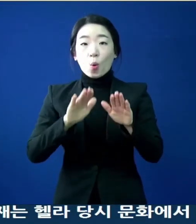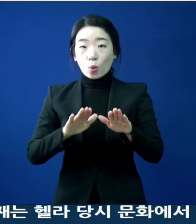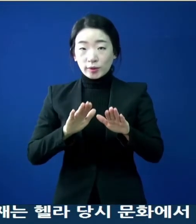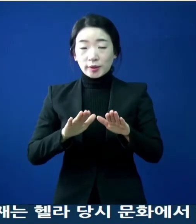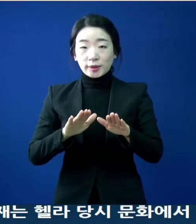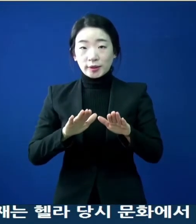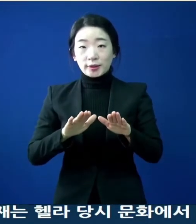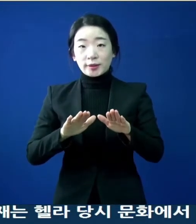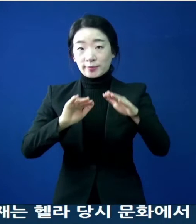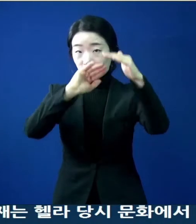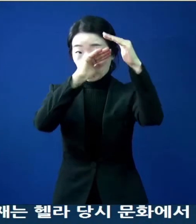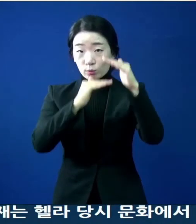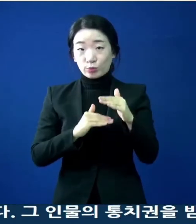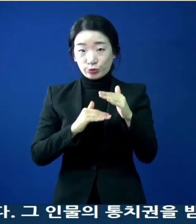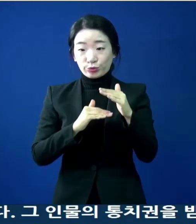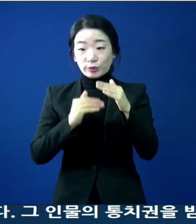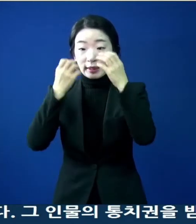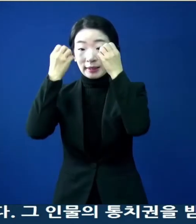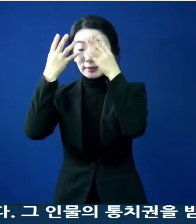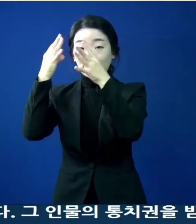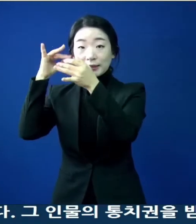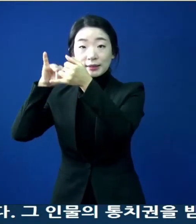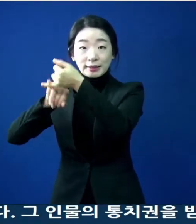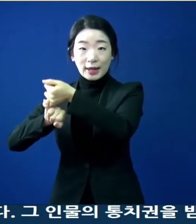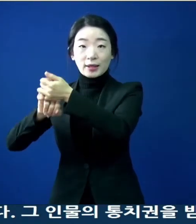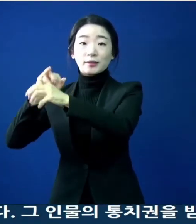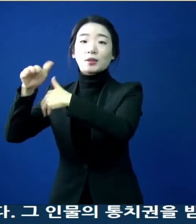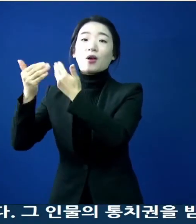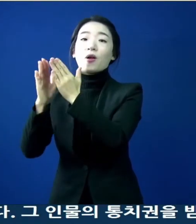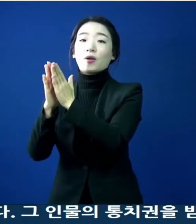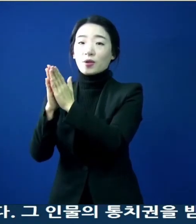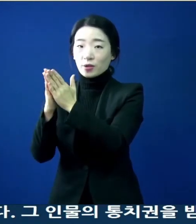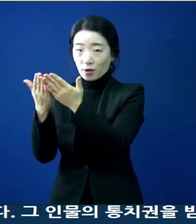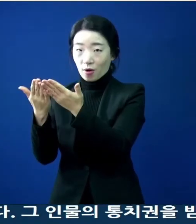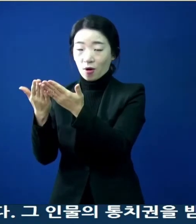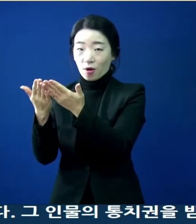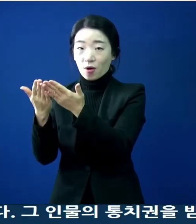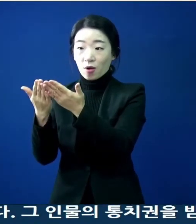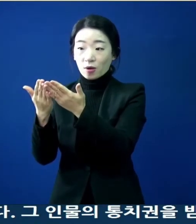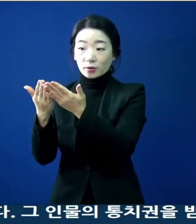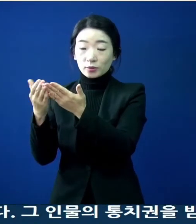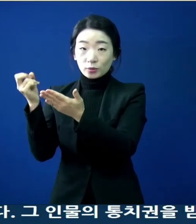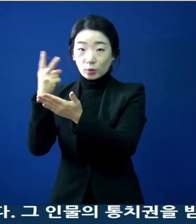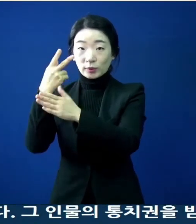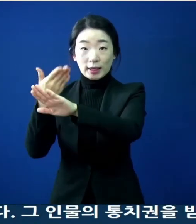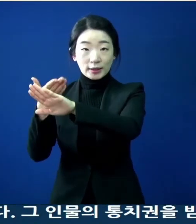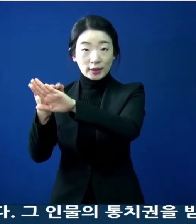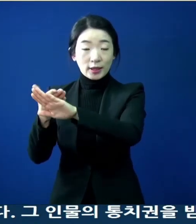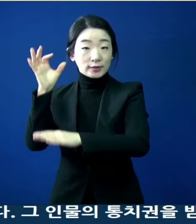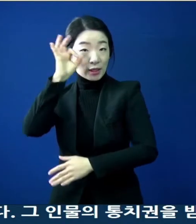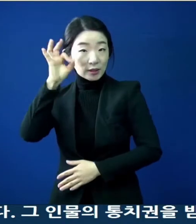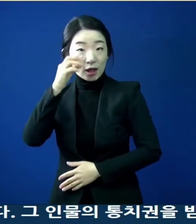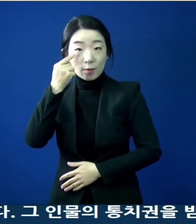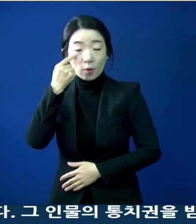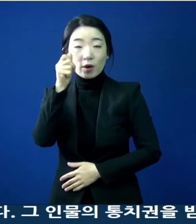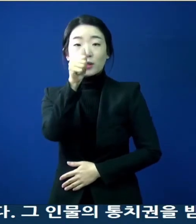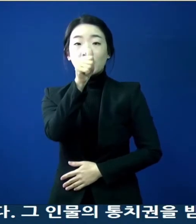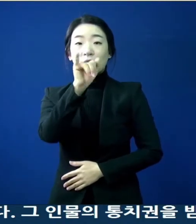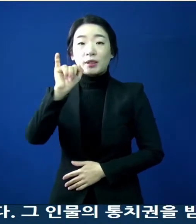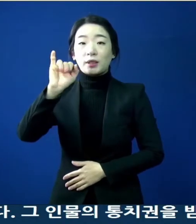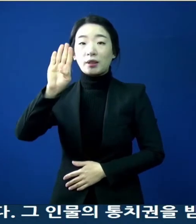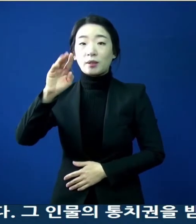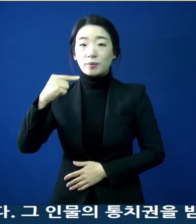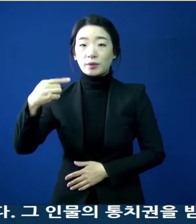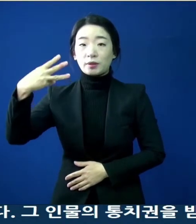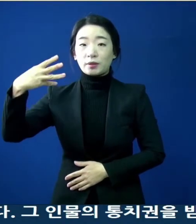연결되어 있는 신약의 신약 성경의 다른 말씀은 히브리서 12장 28절이라고 볼 수 있습니다. 히브리서 12장